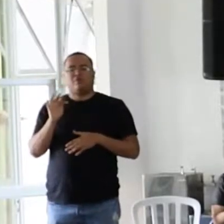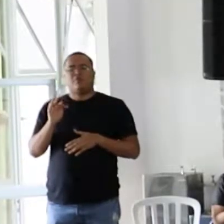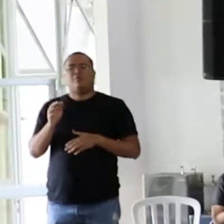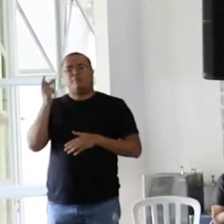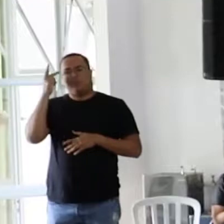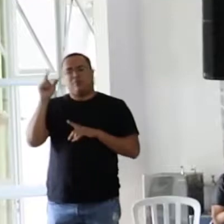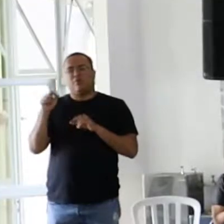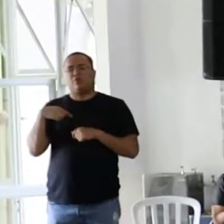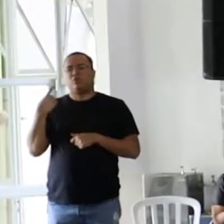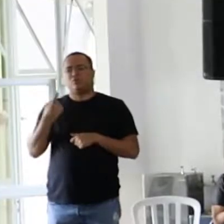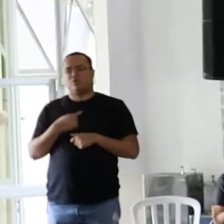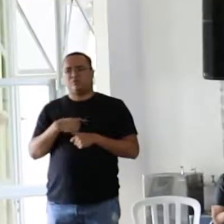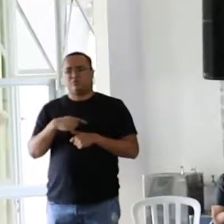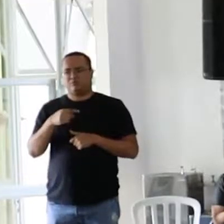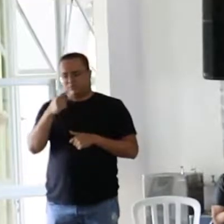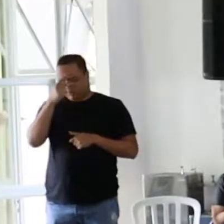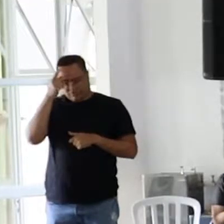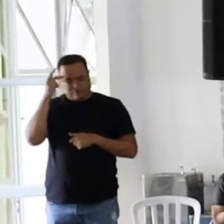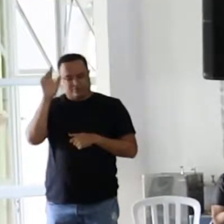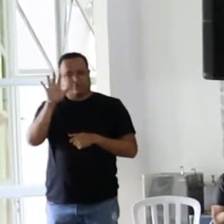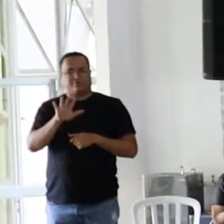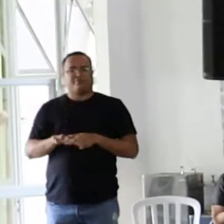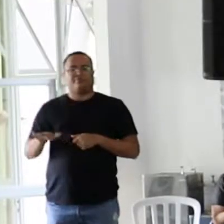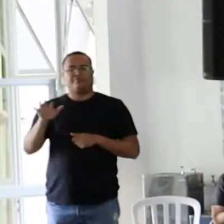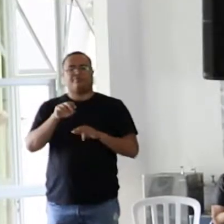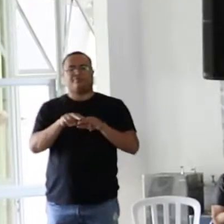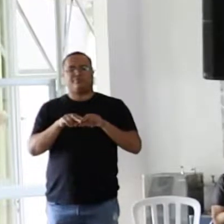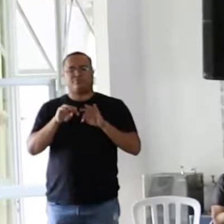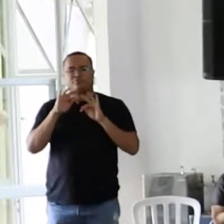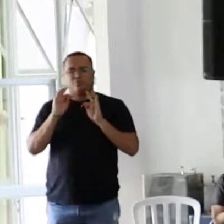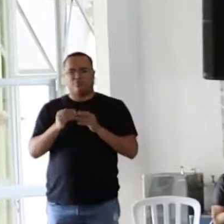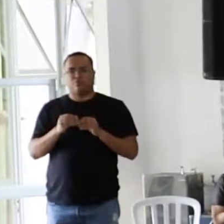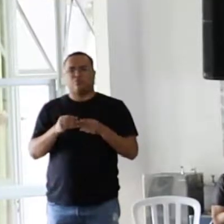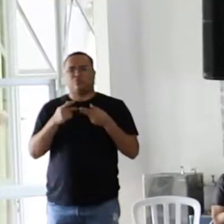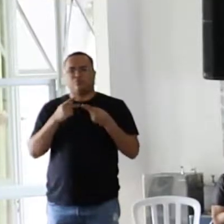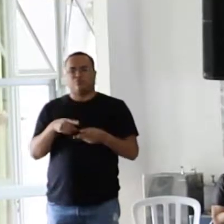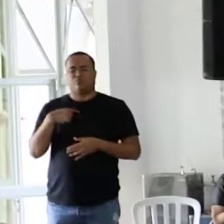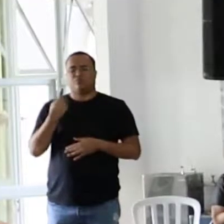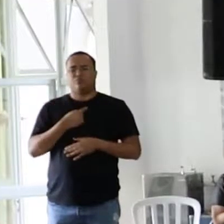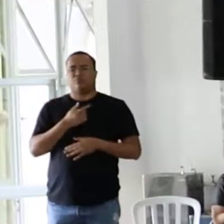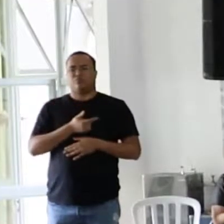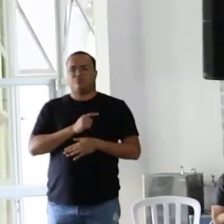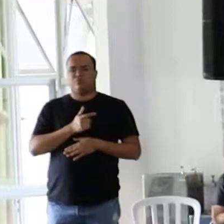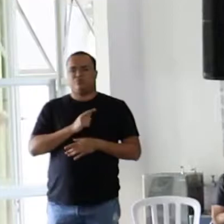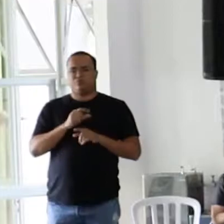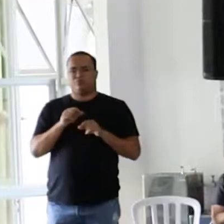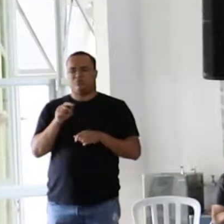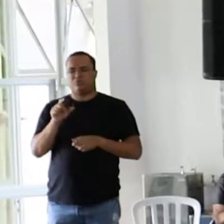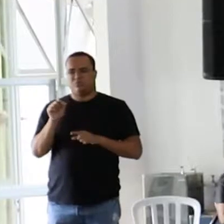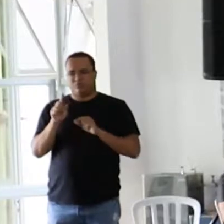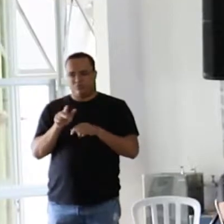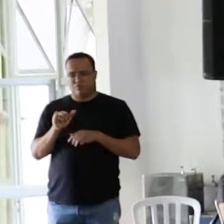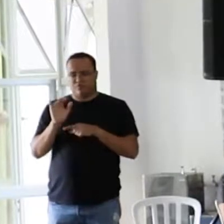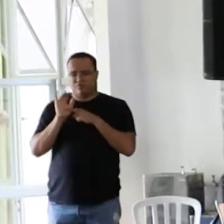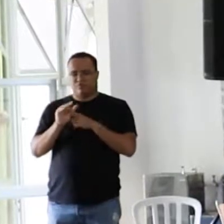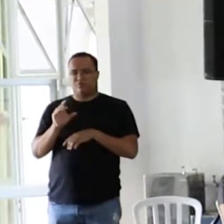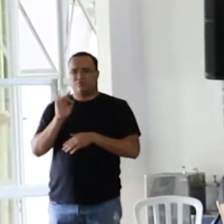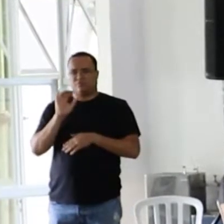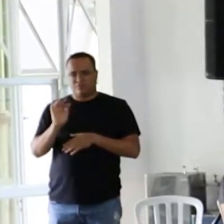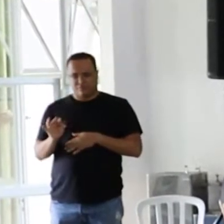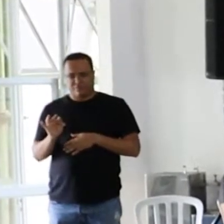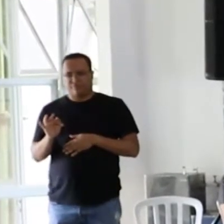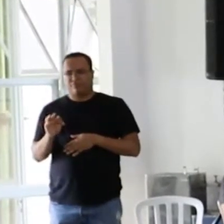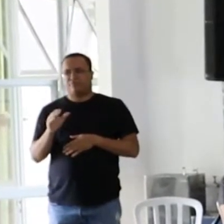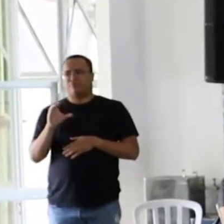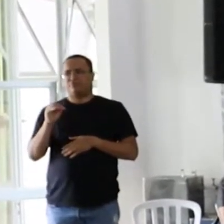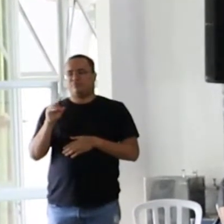para a nossa população não Todo projeto que a gente tiver e vai beneficiar a população doces Federal